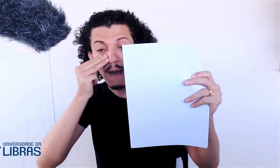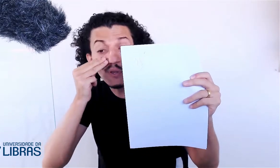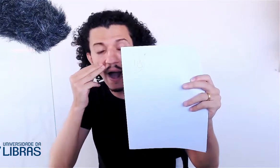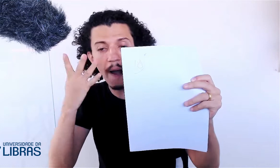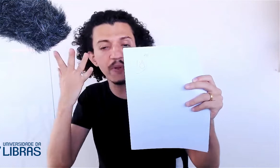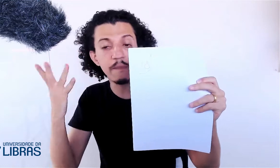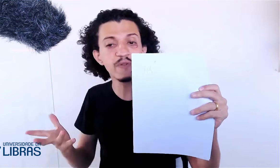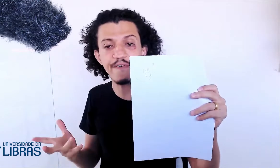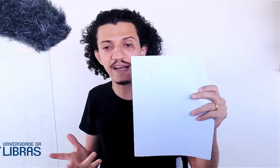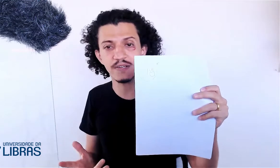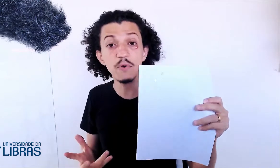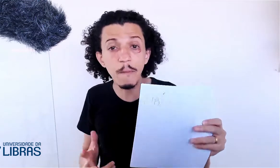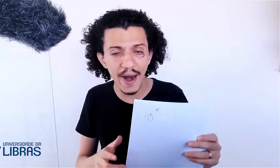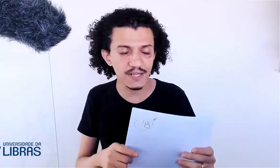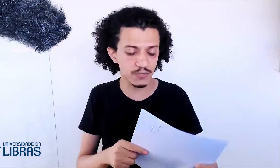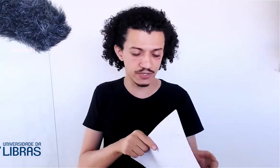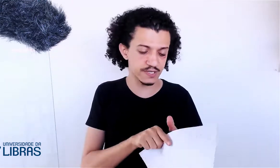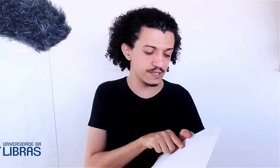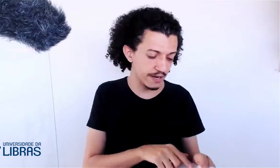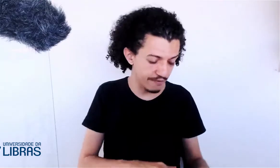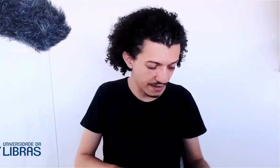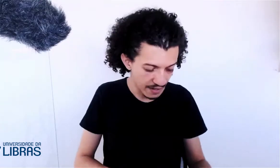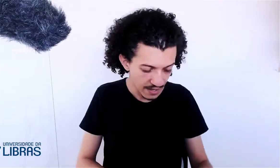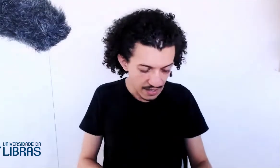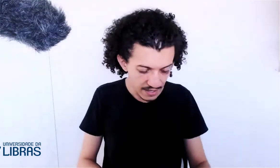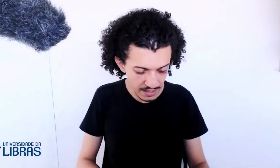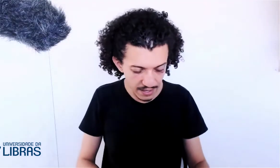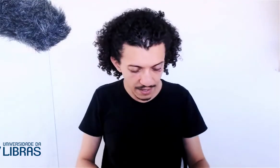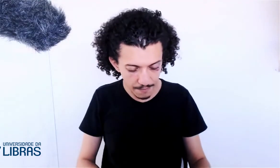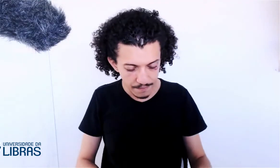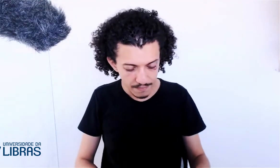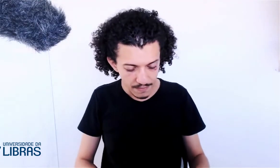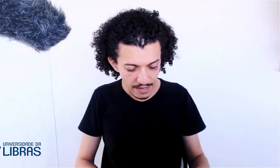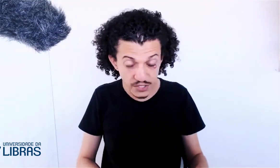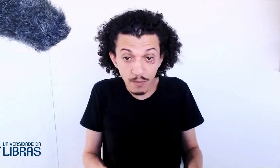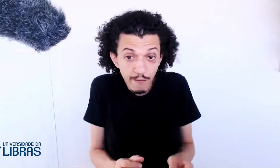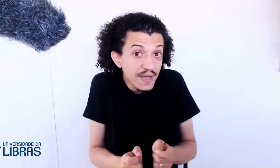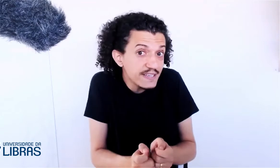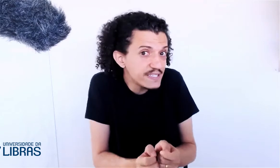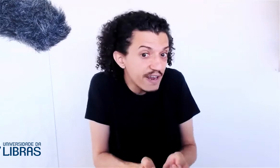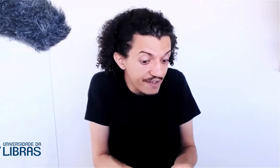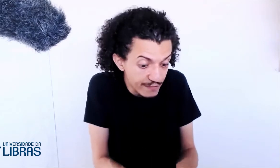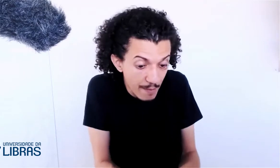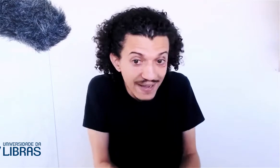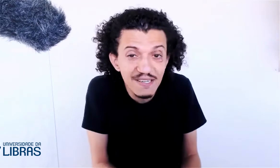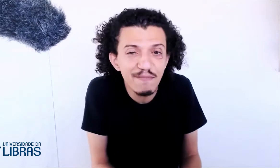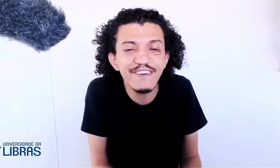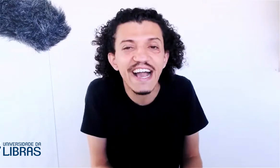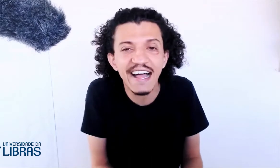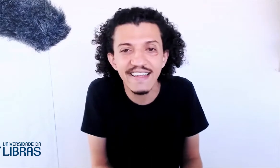muito rápido, é muito fácil, é muito prático de escrever. E existe uma forma ainda de escrever isso de forma mais simplificada